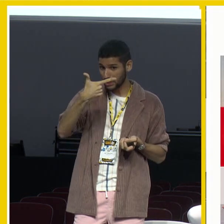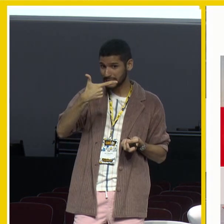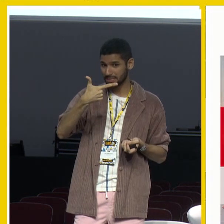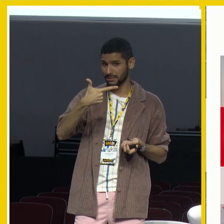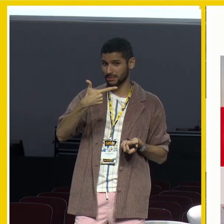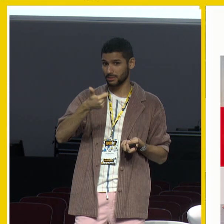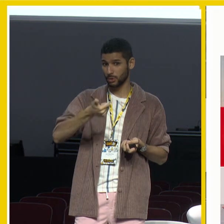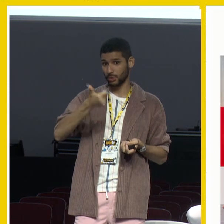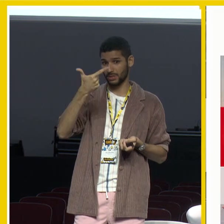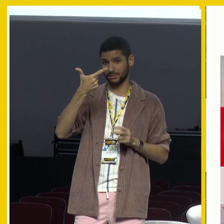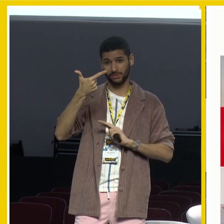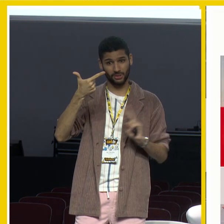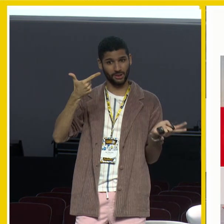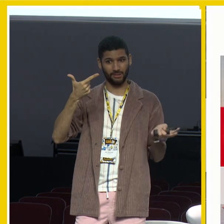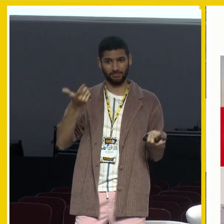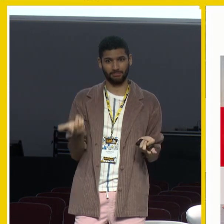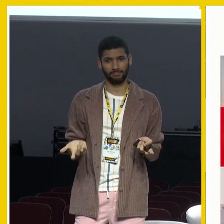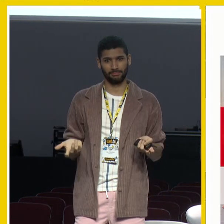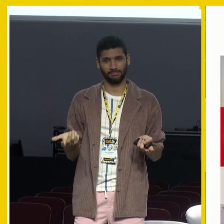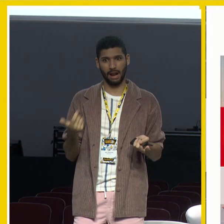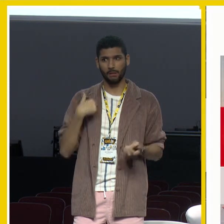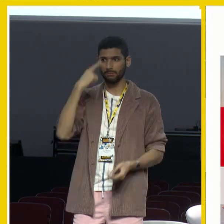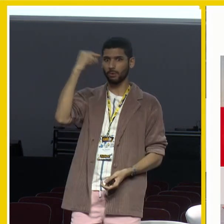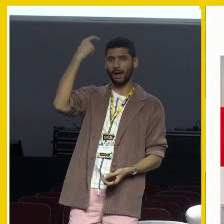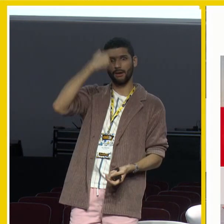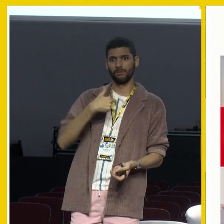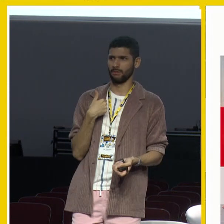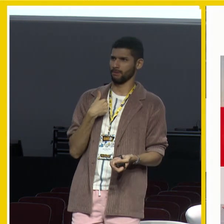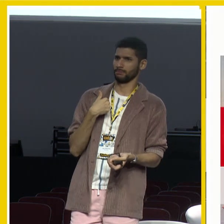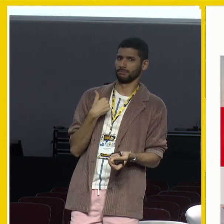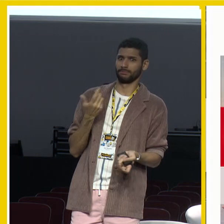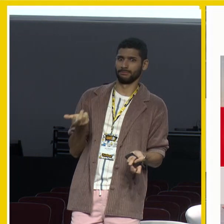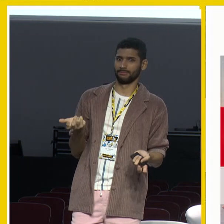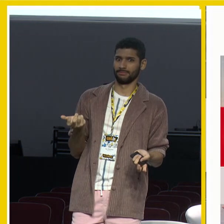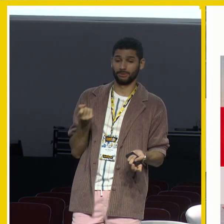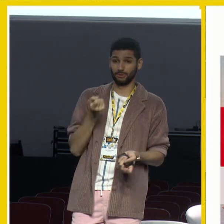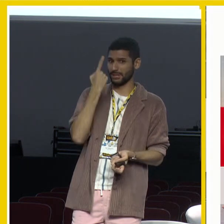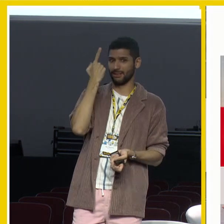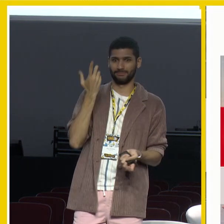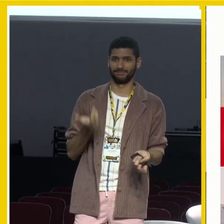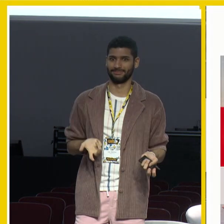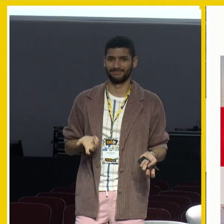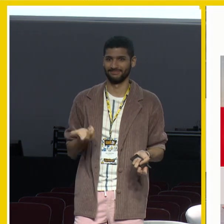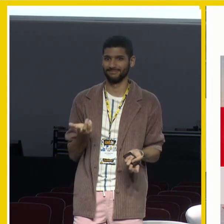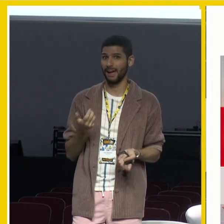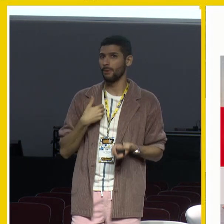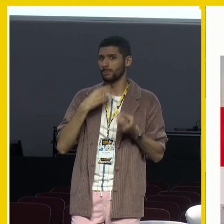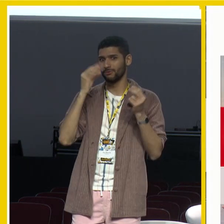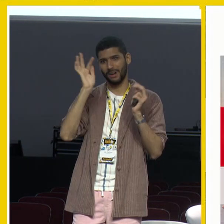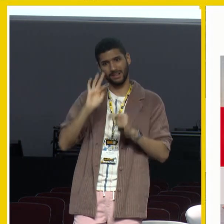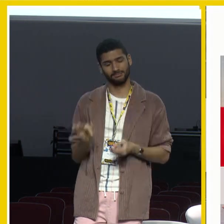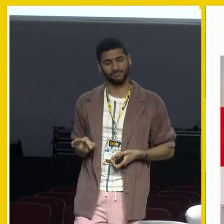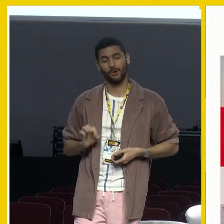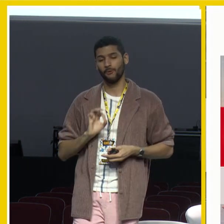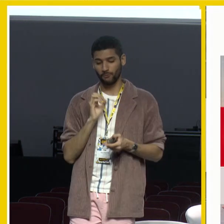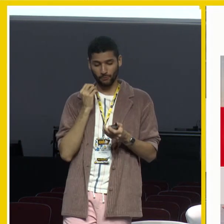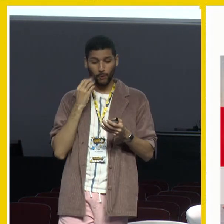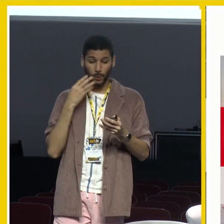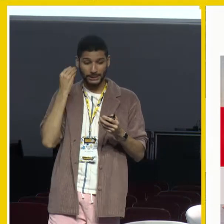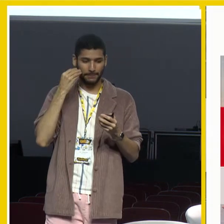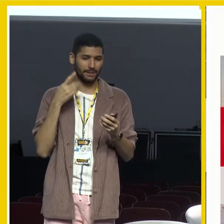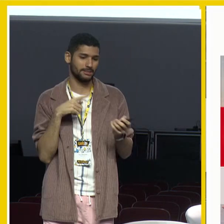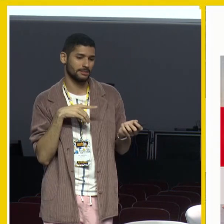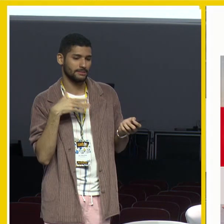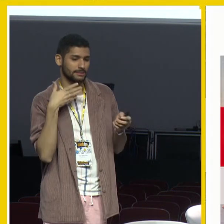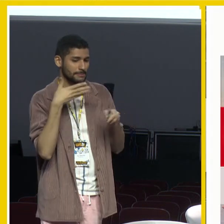pessoas desse montante 12 pessoas foram escolhidas e escolheu como surdo eu fiquei muito surpreso com isso e fiquei muito